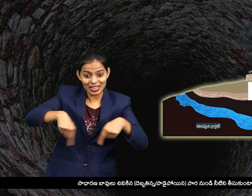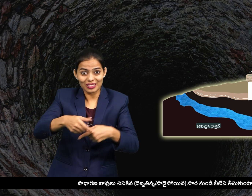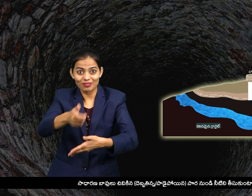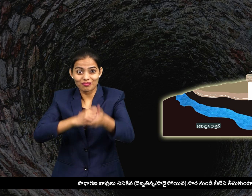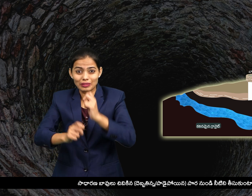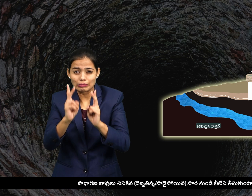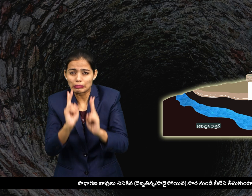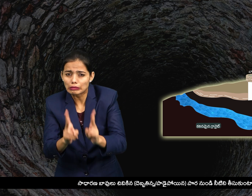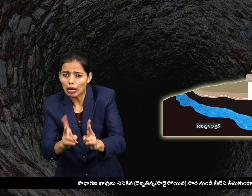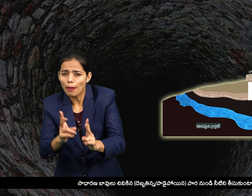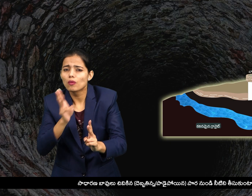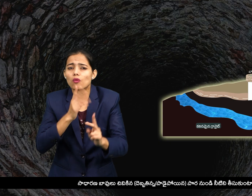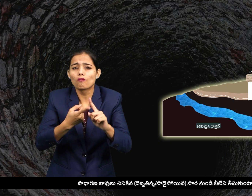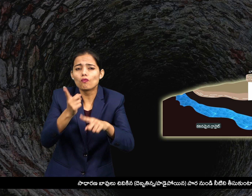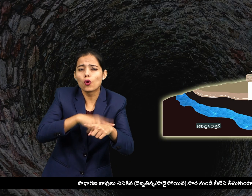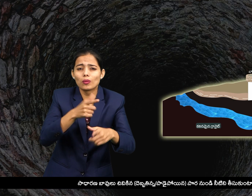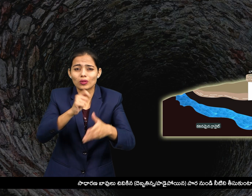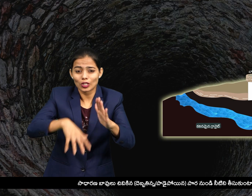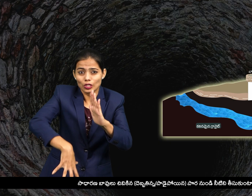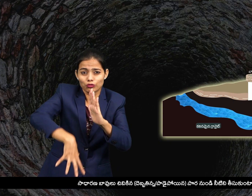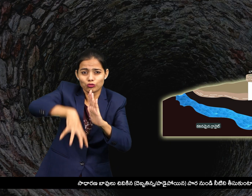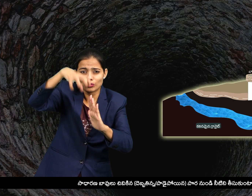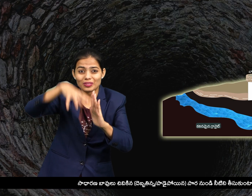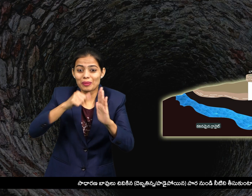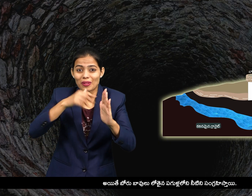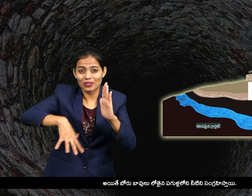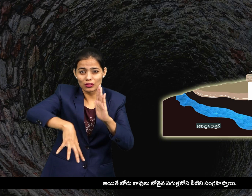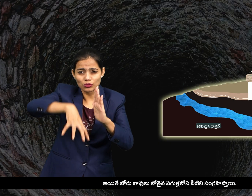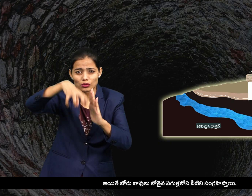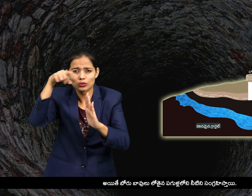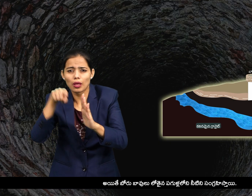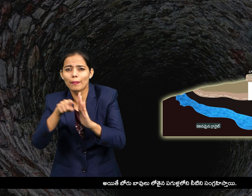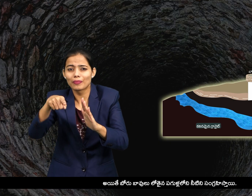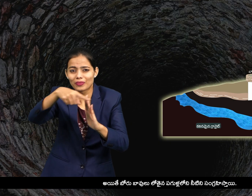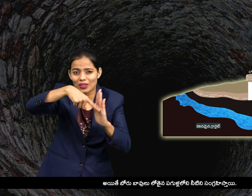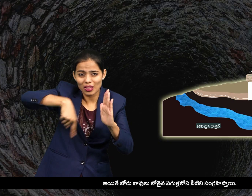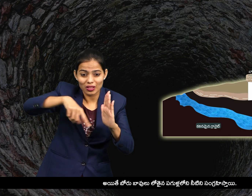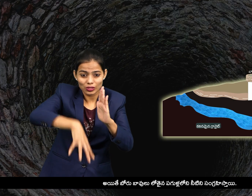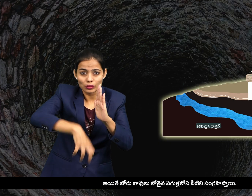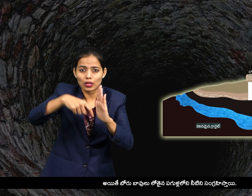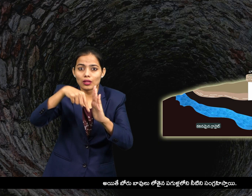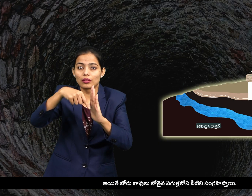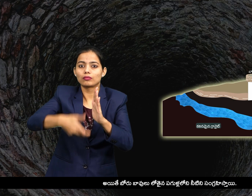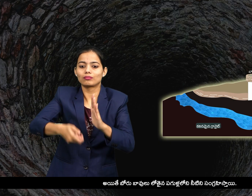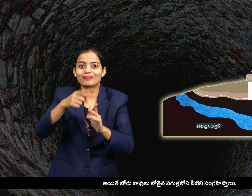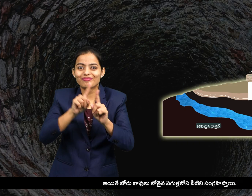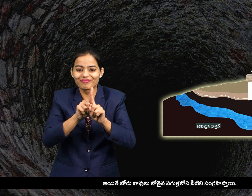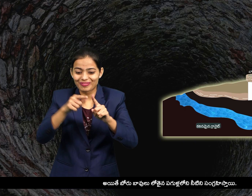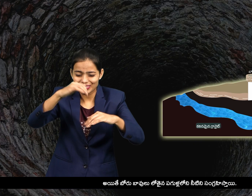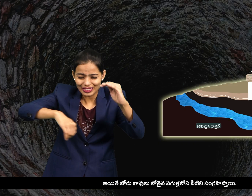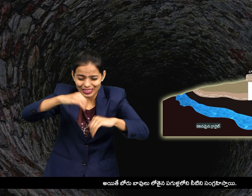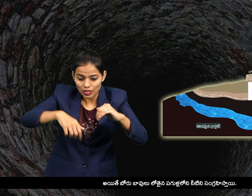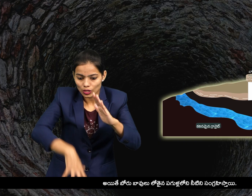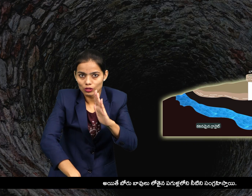సాధారణ బావులు చివికిన పొర నుండి నీటిని తీసుకుంటాయి. అయితే బోరు బావులు లోతైన